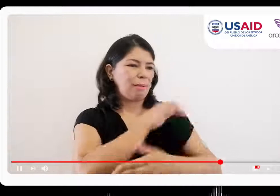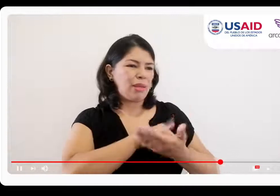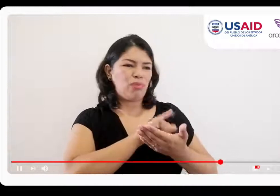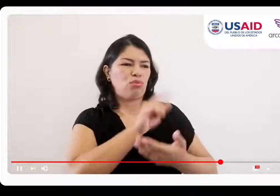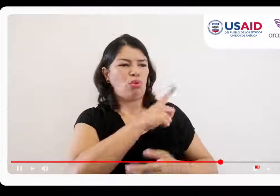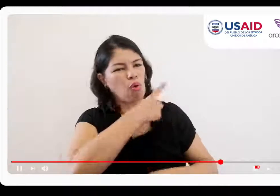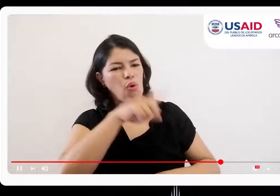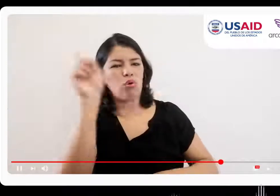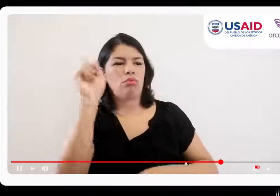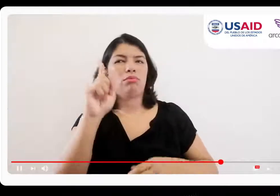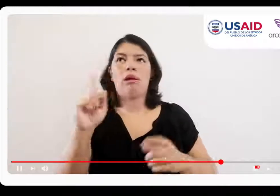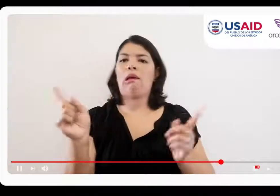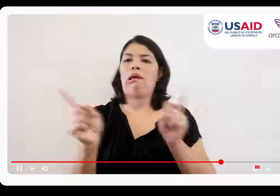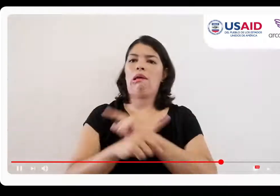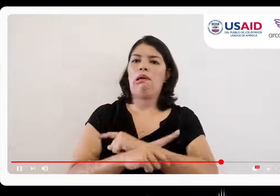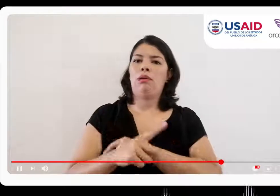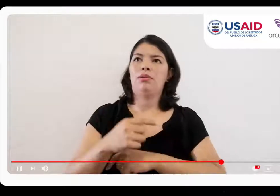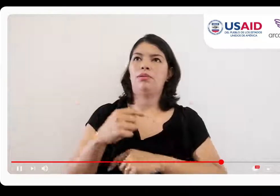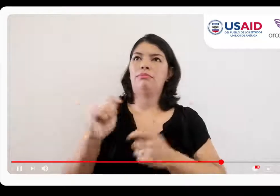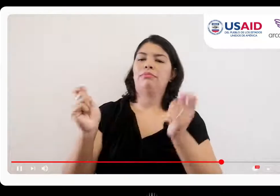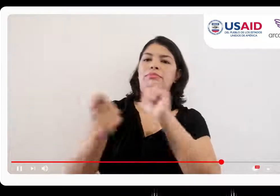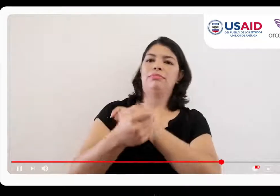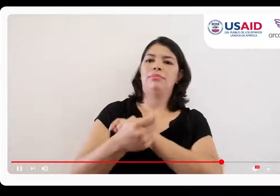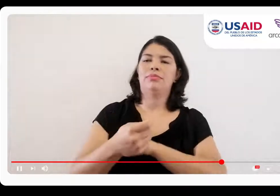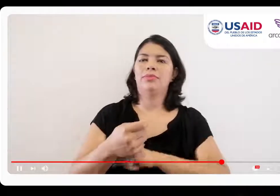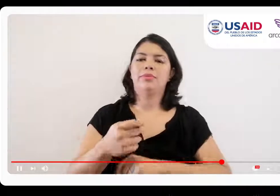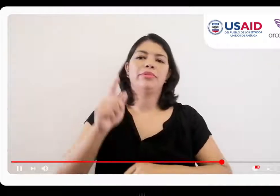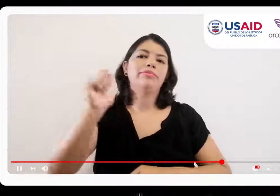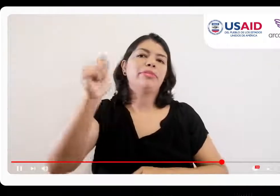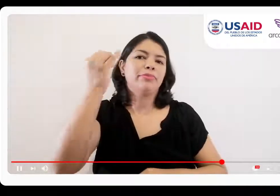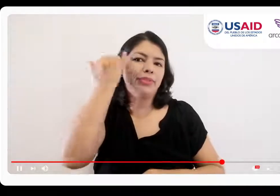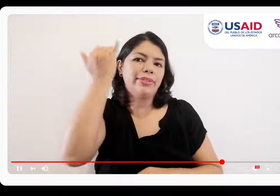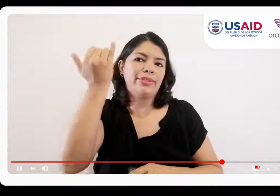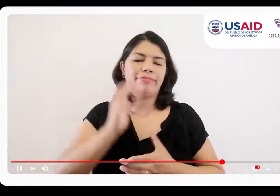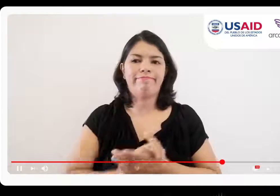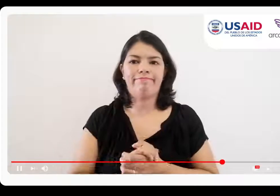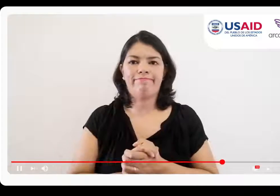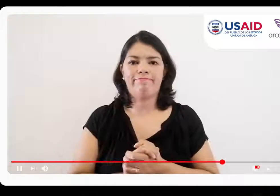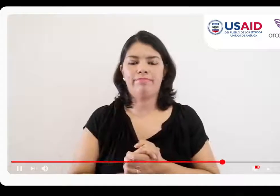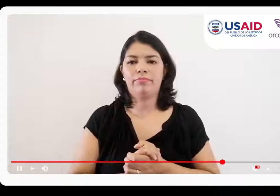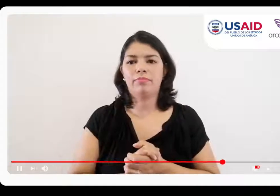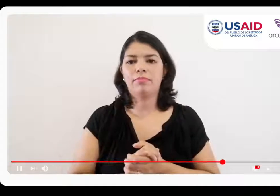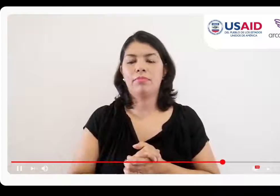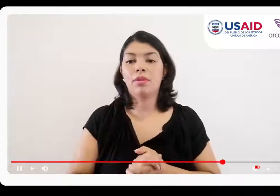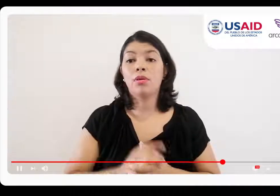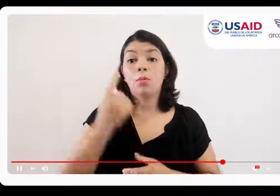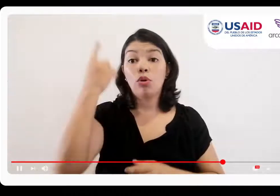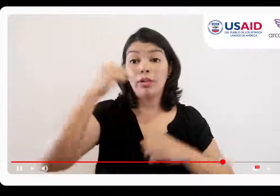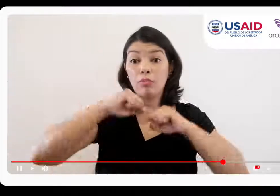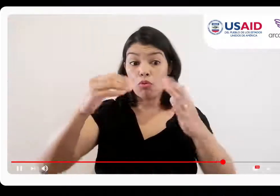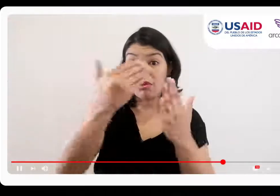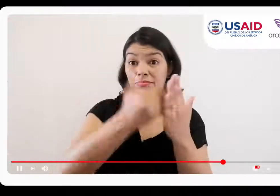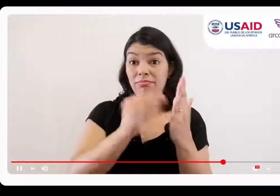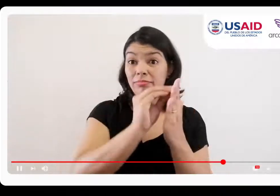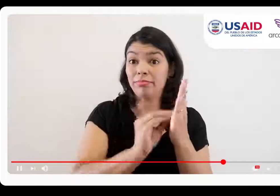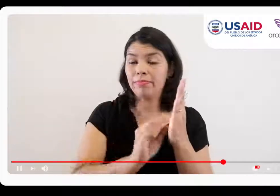en línea, sino de acuerdo a lo que ellos tenían contemplado. El primer paso para lograr una política pública